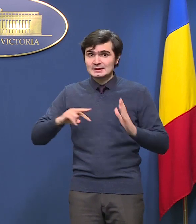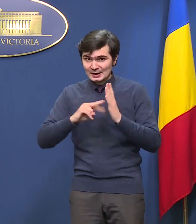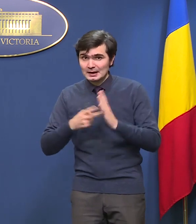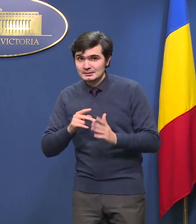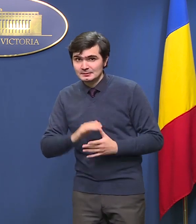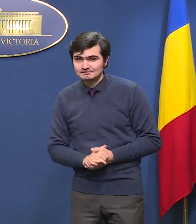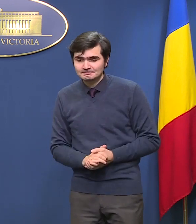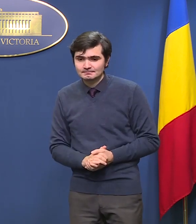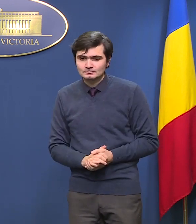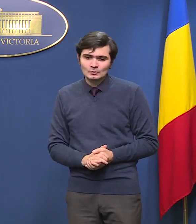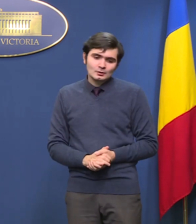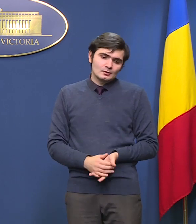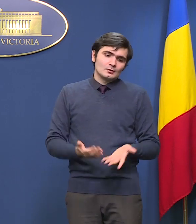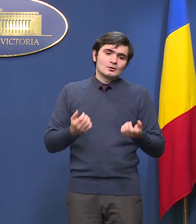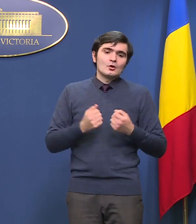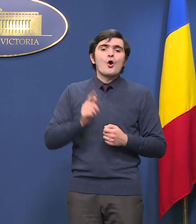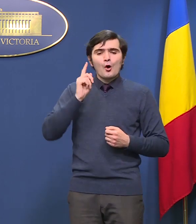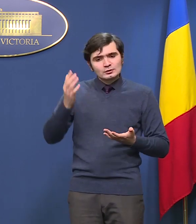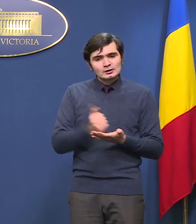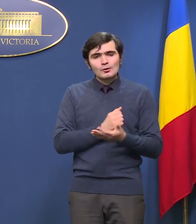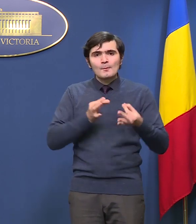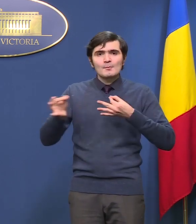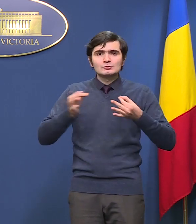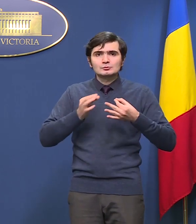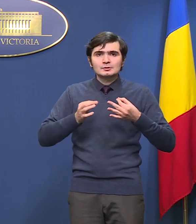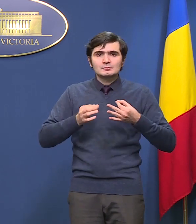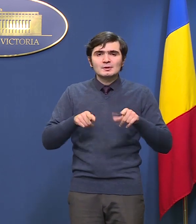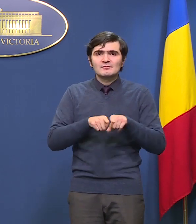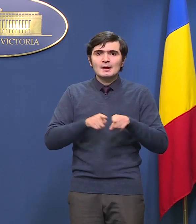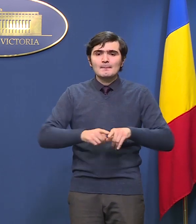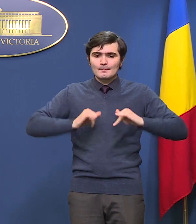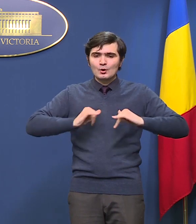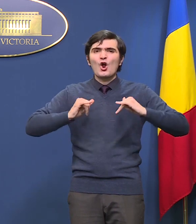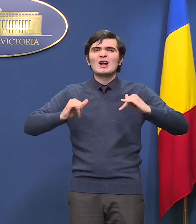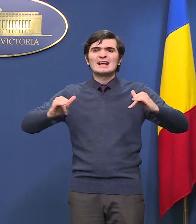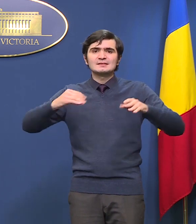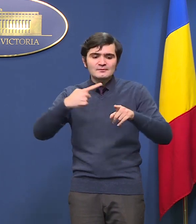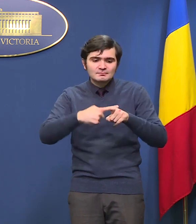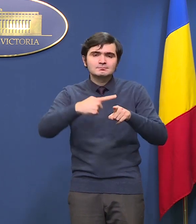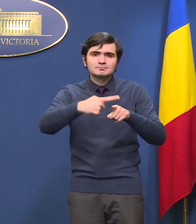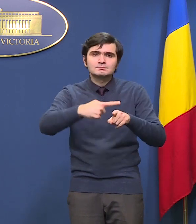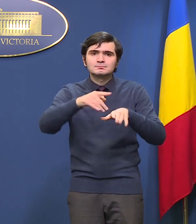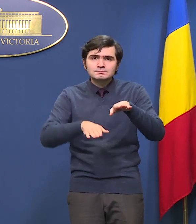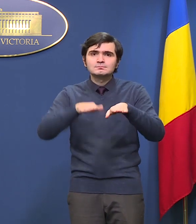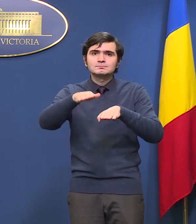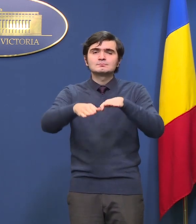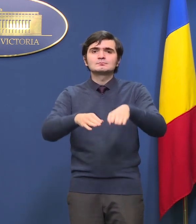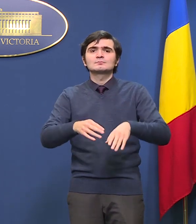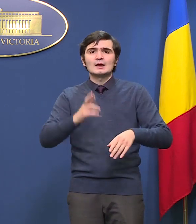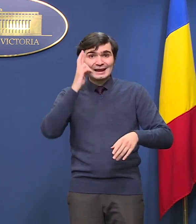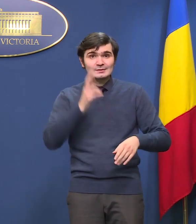Deci noi luăm măsuri gradual, progresiv, măsuri care sunt luate conform unui